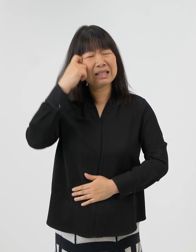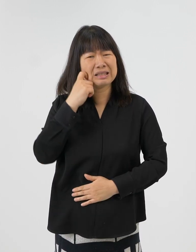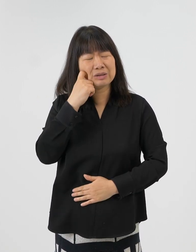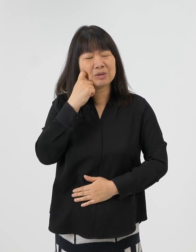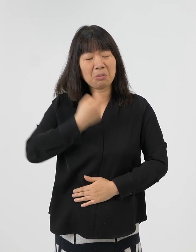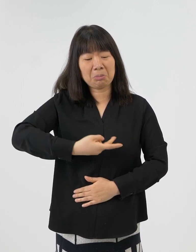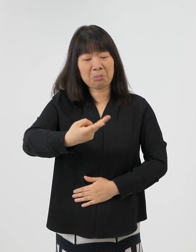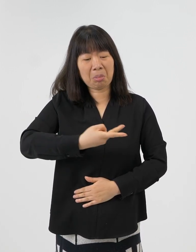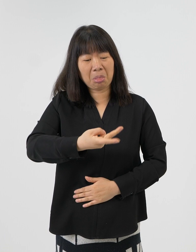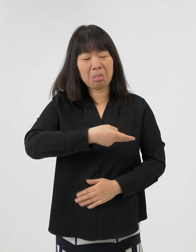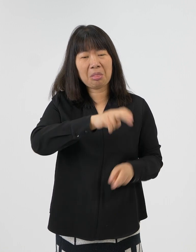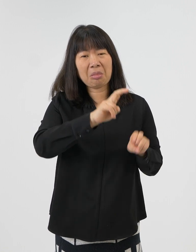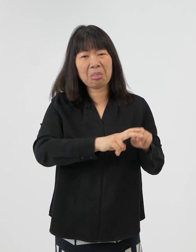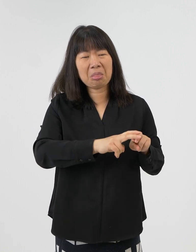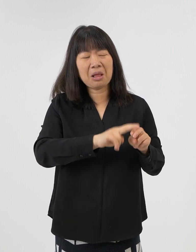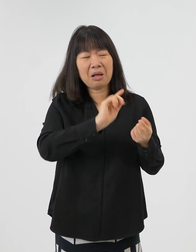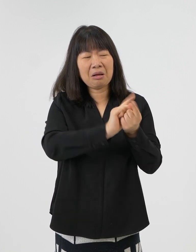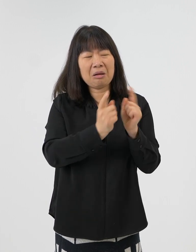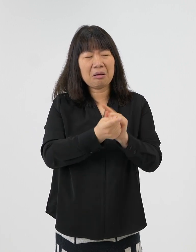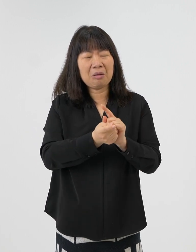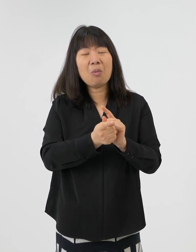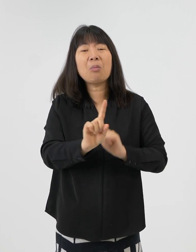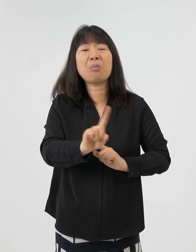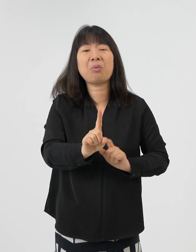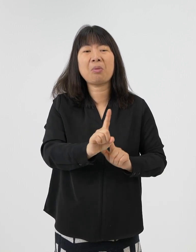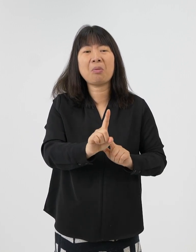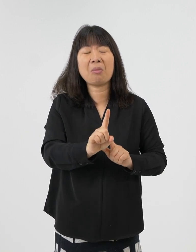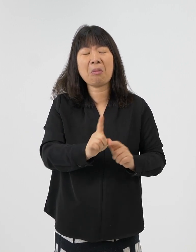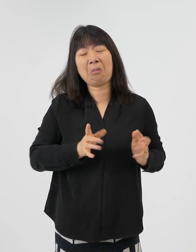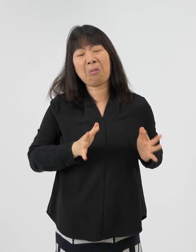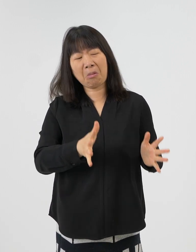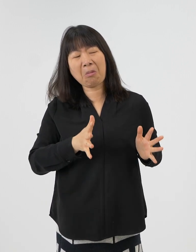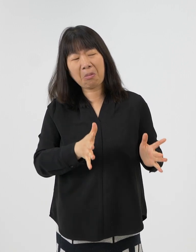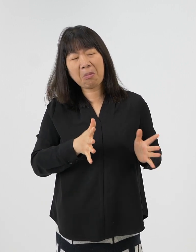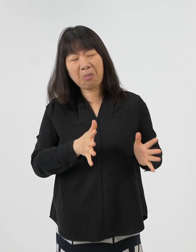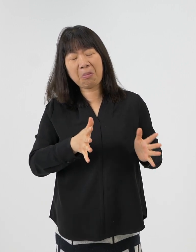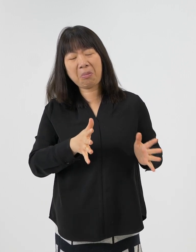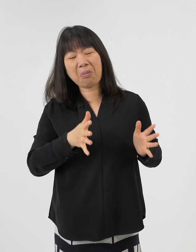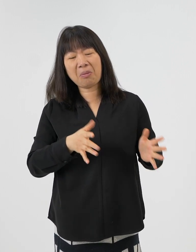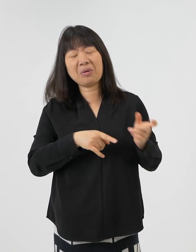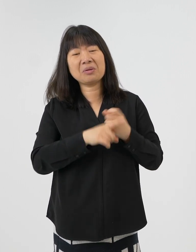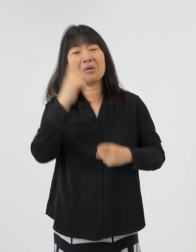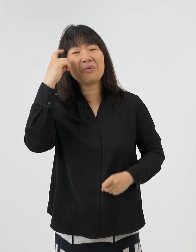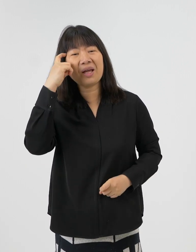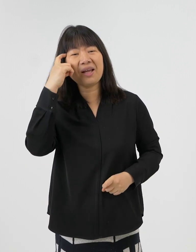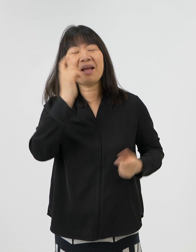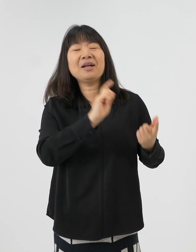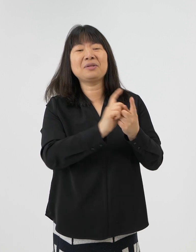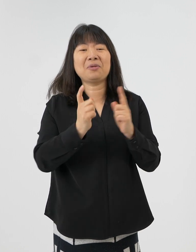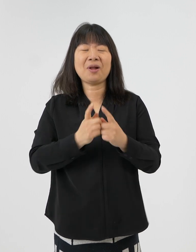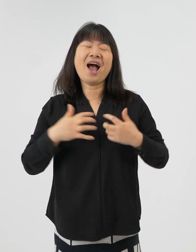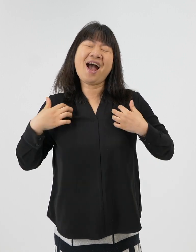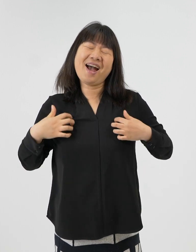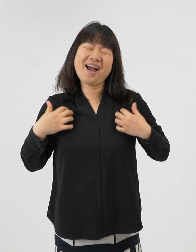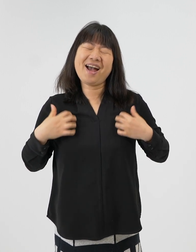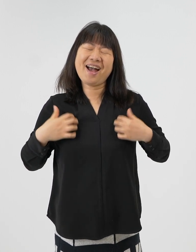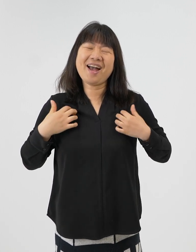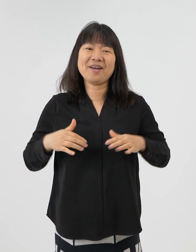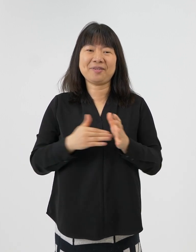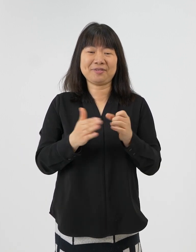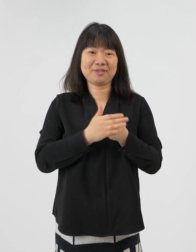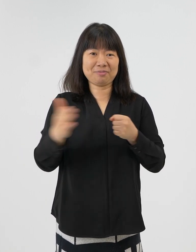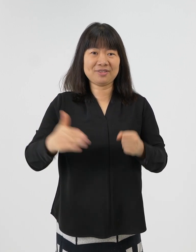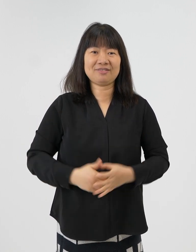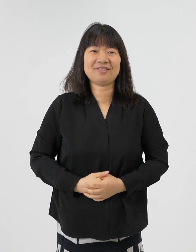둘이 앉아서 미주알 고주알 희덕거리고 나누죠? 서로가 즐거워서 그래요.